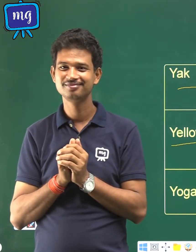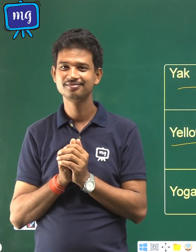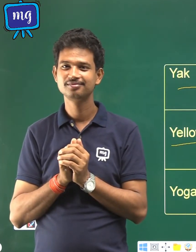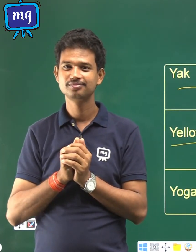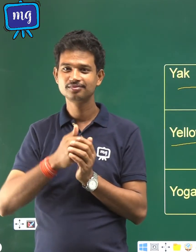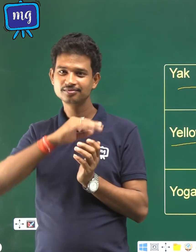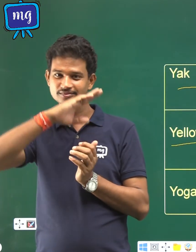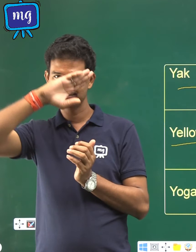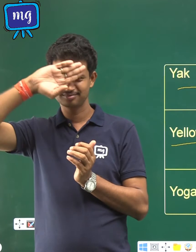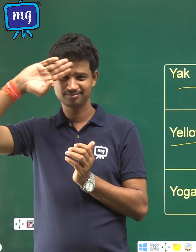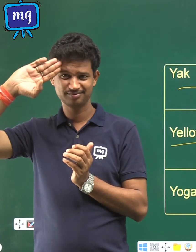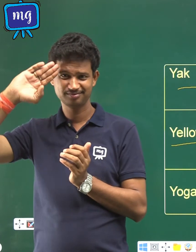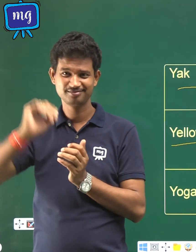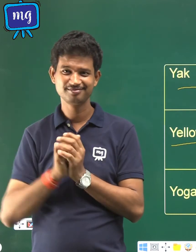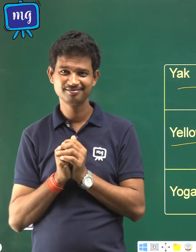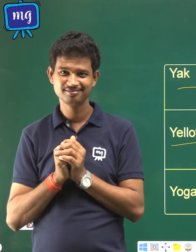yellow,